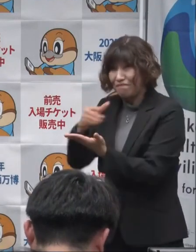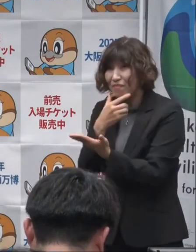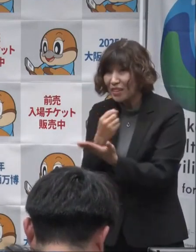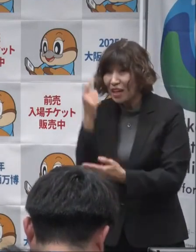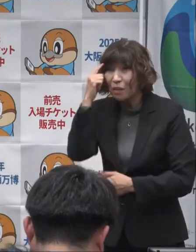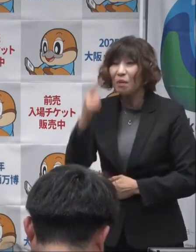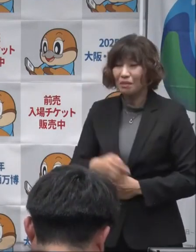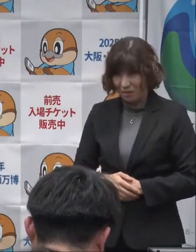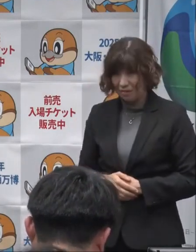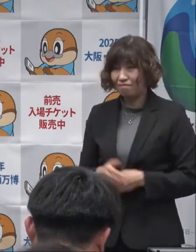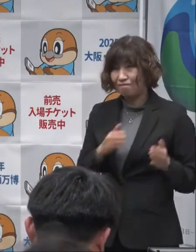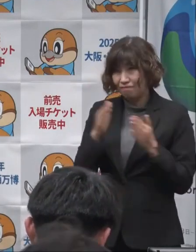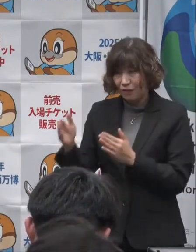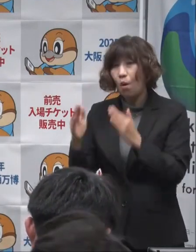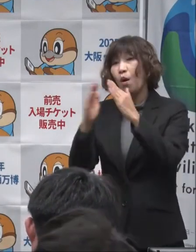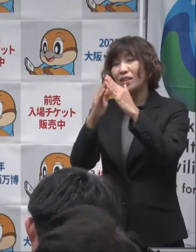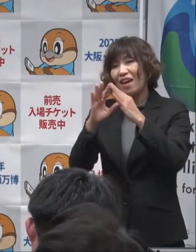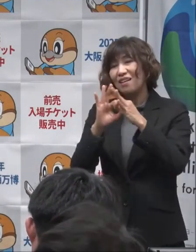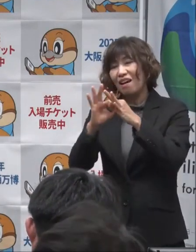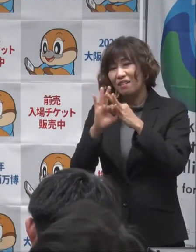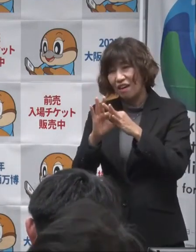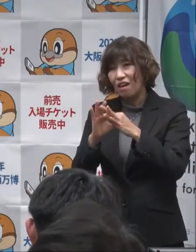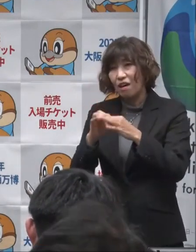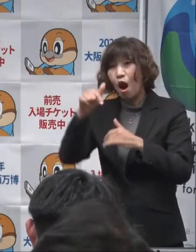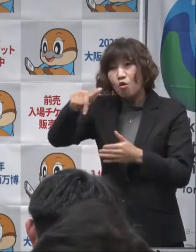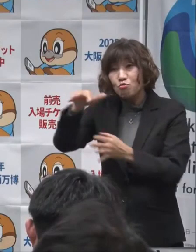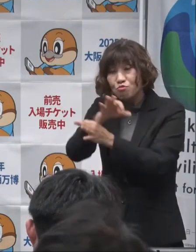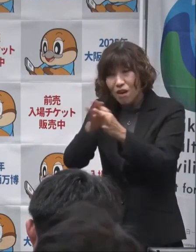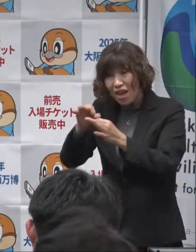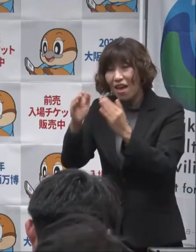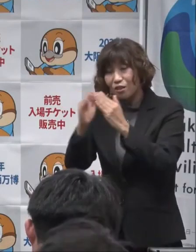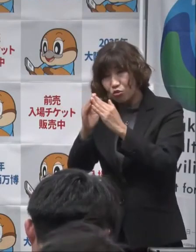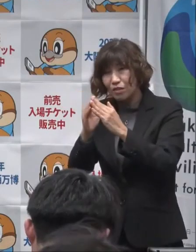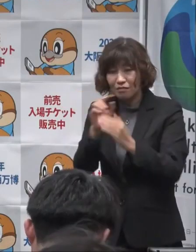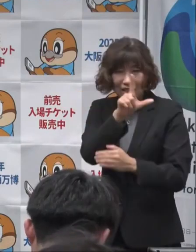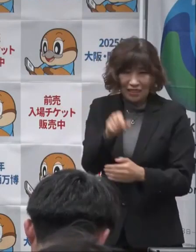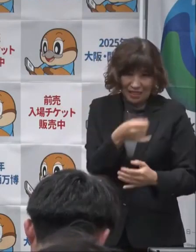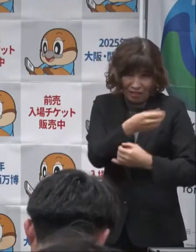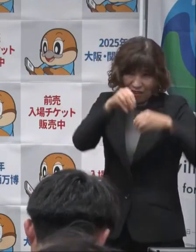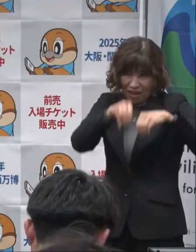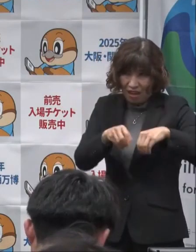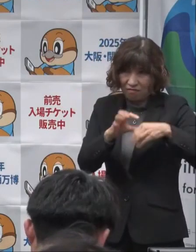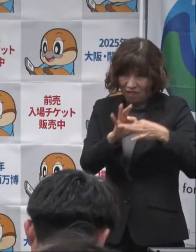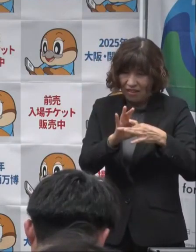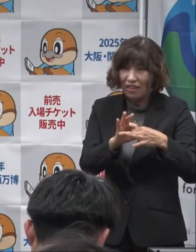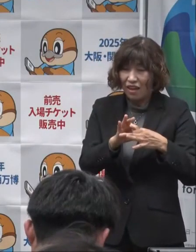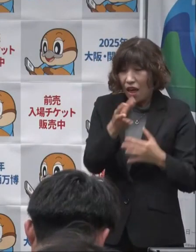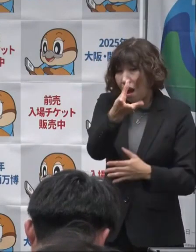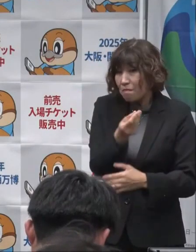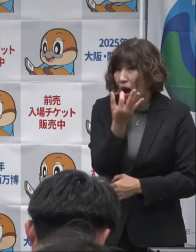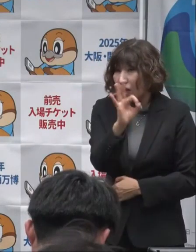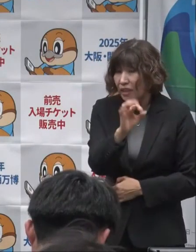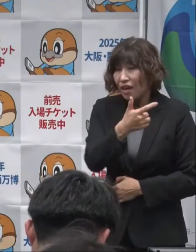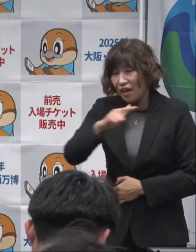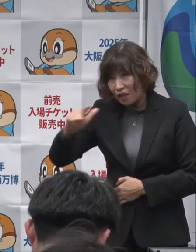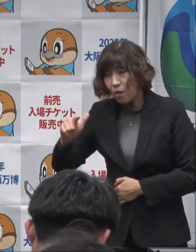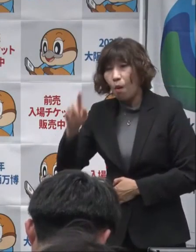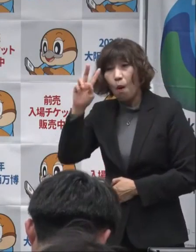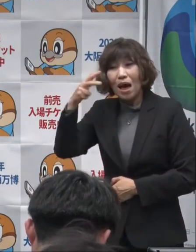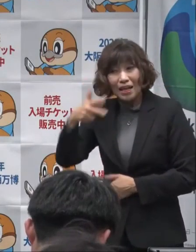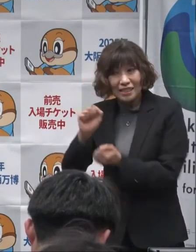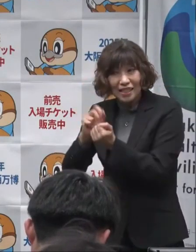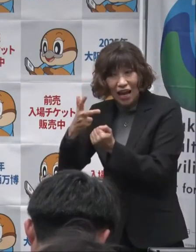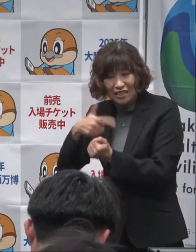そして住宅関係です。区営住宅マンスリー物件の無償提供ということで、これは大阪市や堺市の公営住宅とも協力しながら進めている